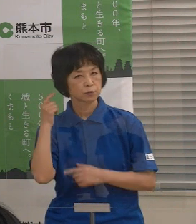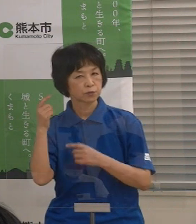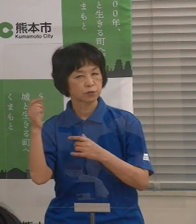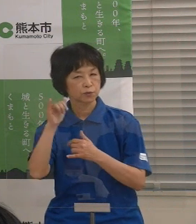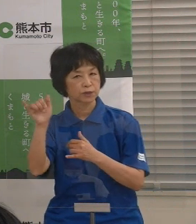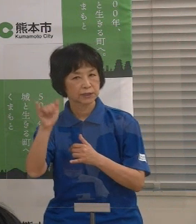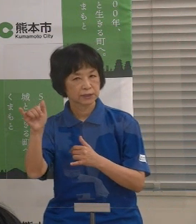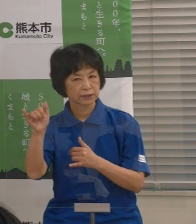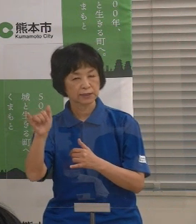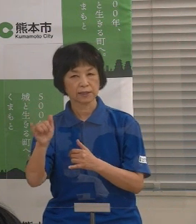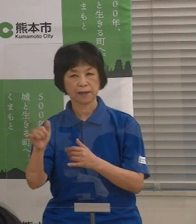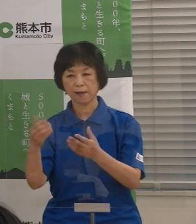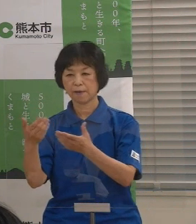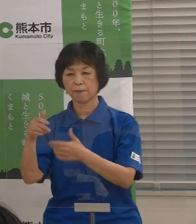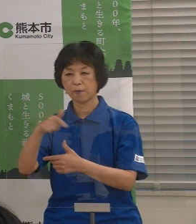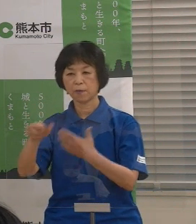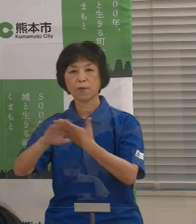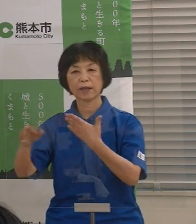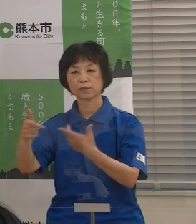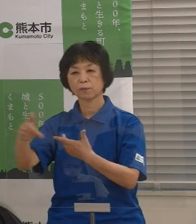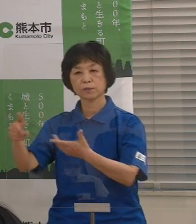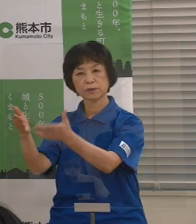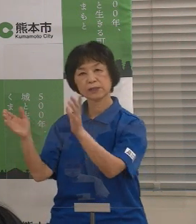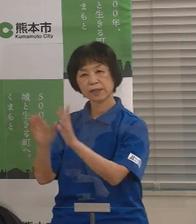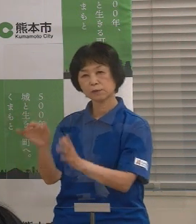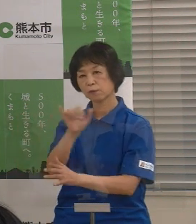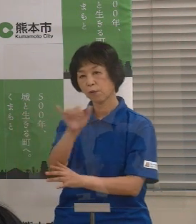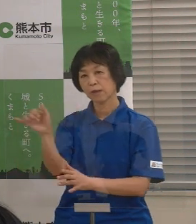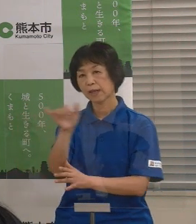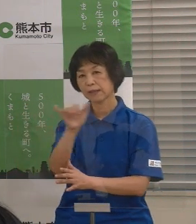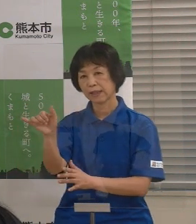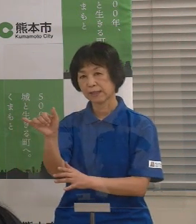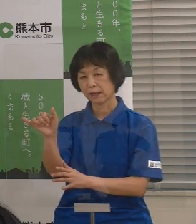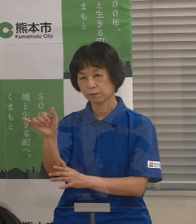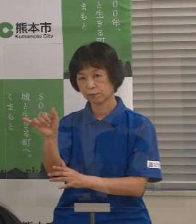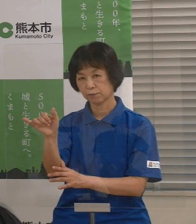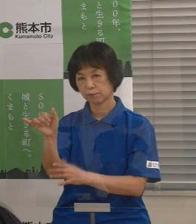隊との連絡をされているので、おそらく、